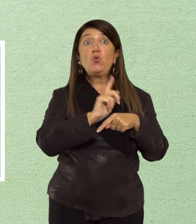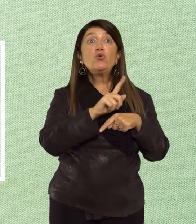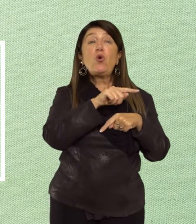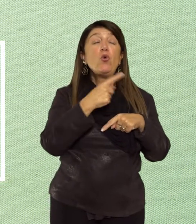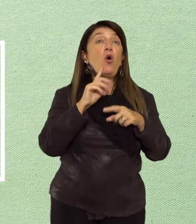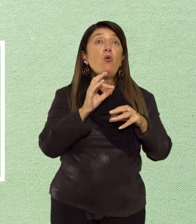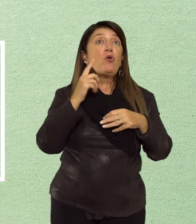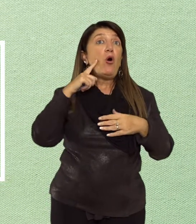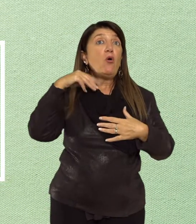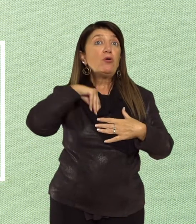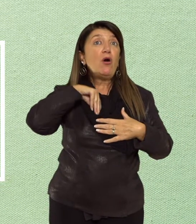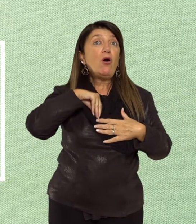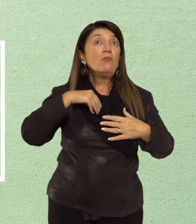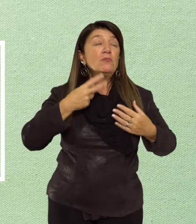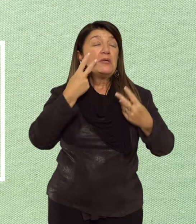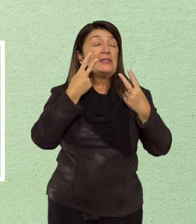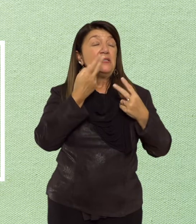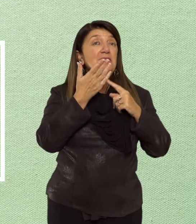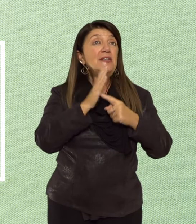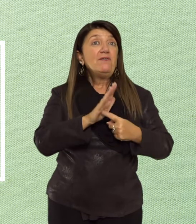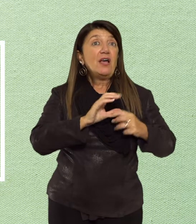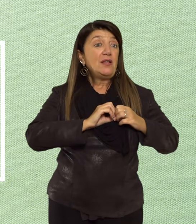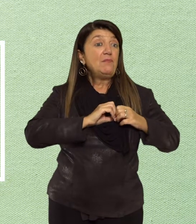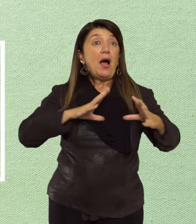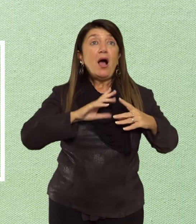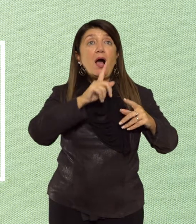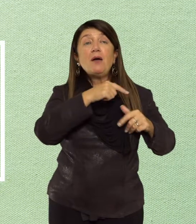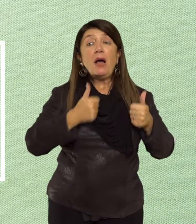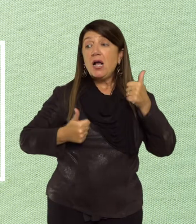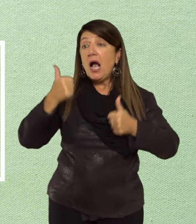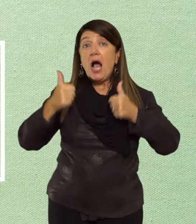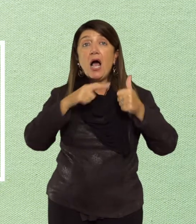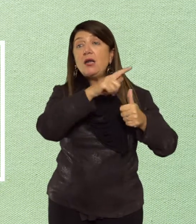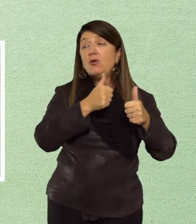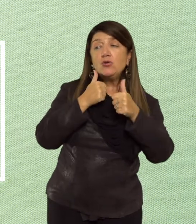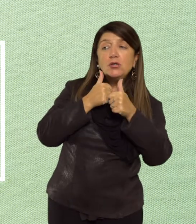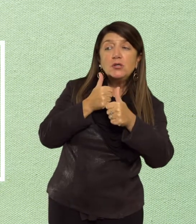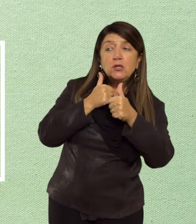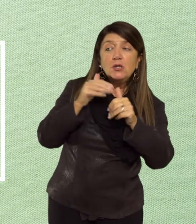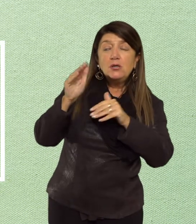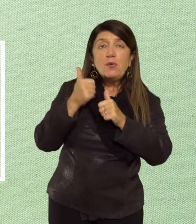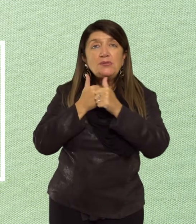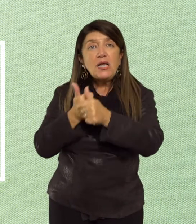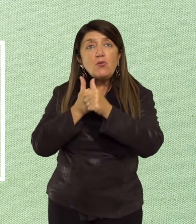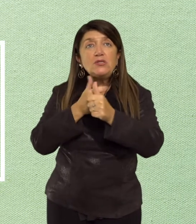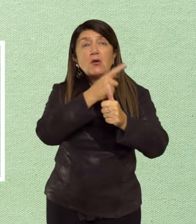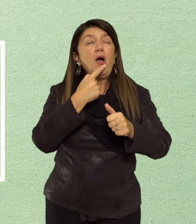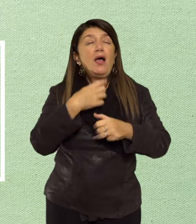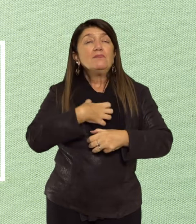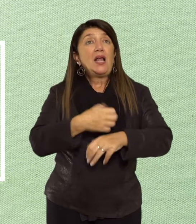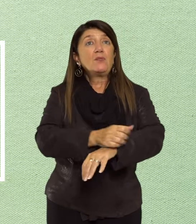farlo, che ci ha seguito durante le gare e che comunque si è emozionato come ci siamo emozionati noi.